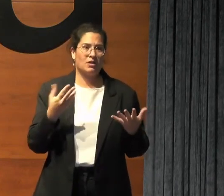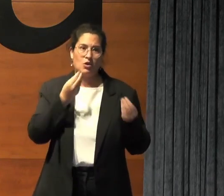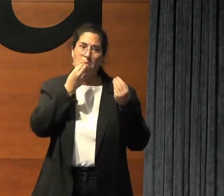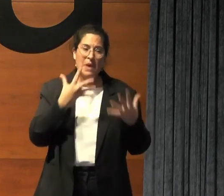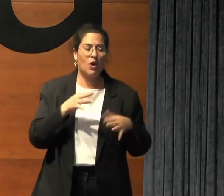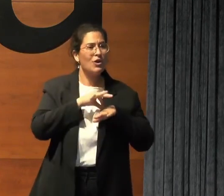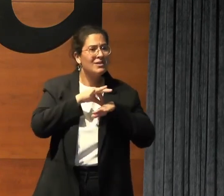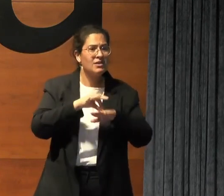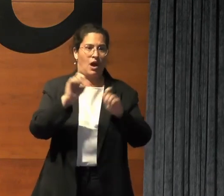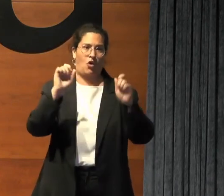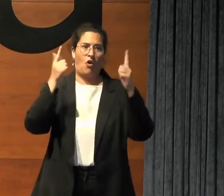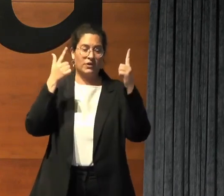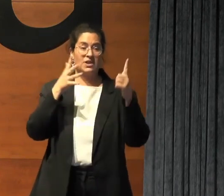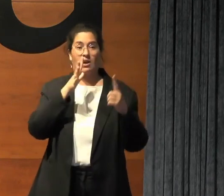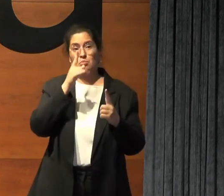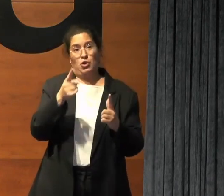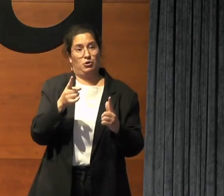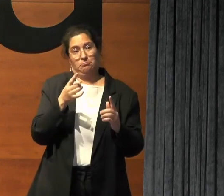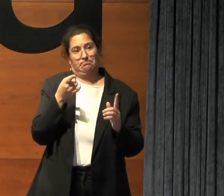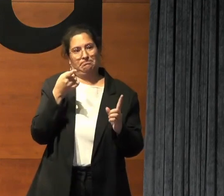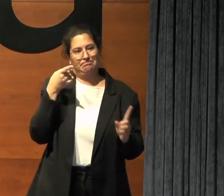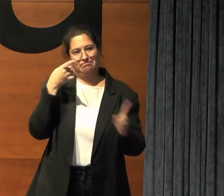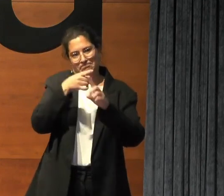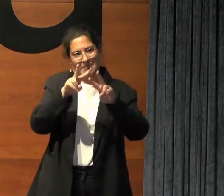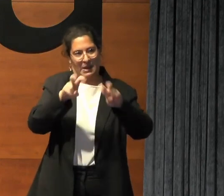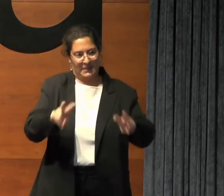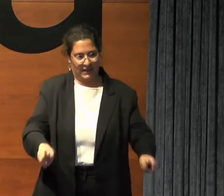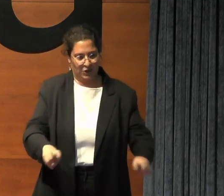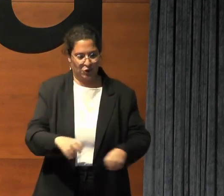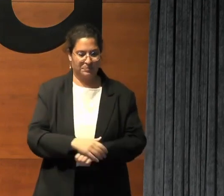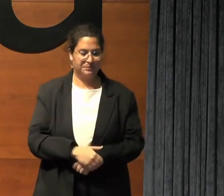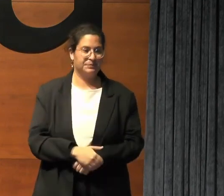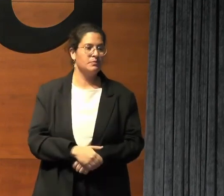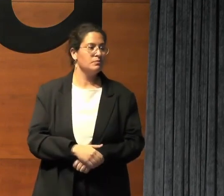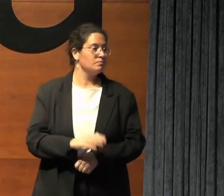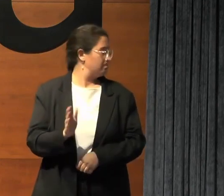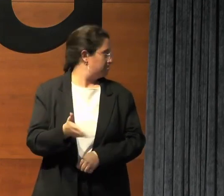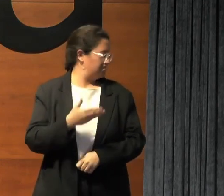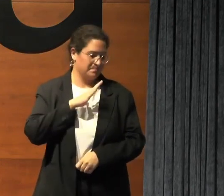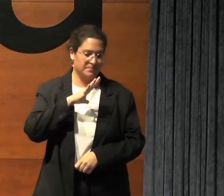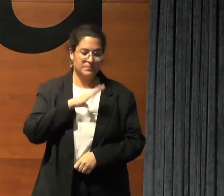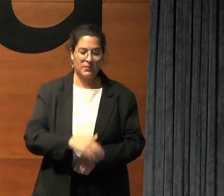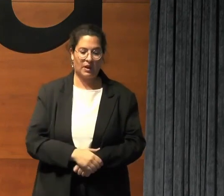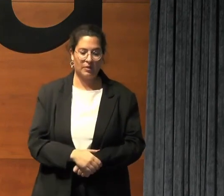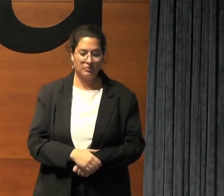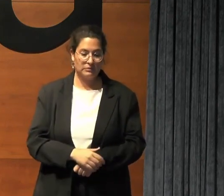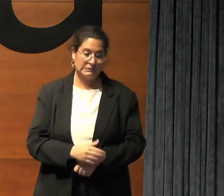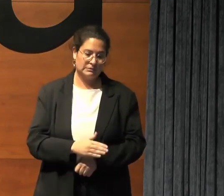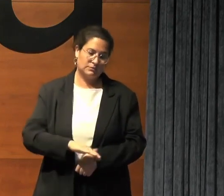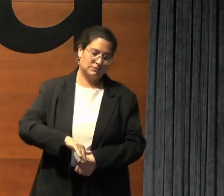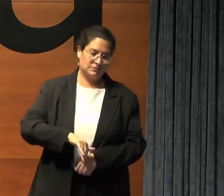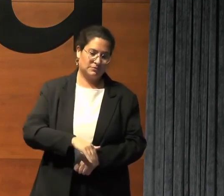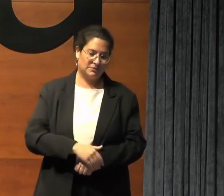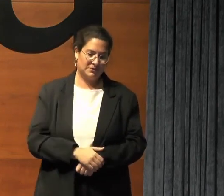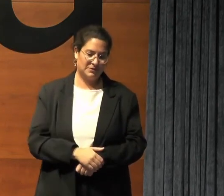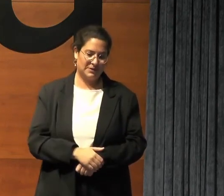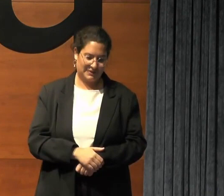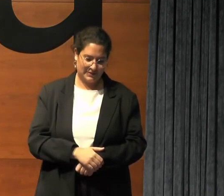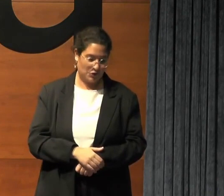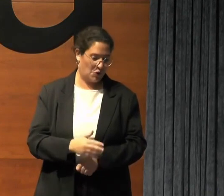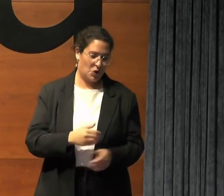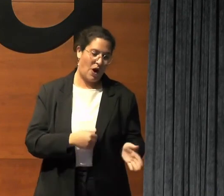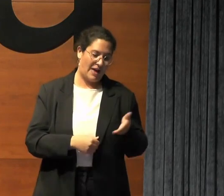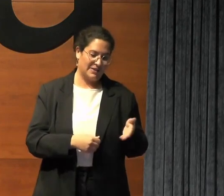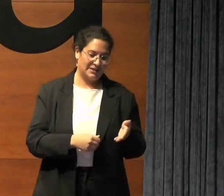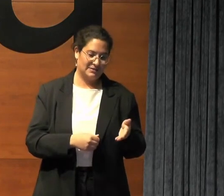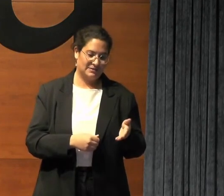nos pueda ayudar a dar respuesta a esas demandas les hace que el servicio de interpretación sea más complicado, y de ahí la demanda de